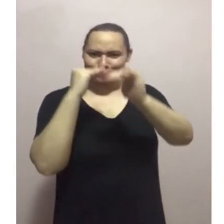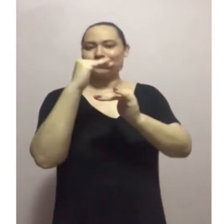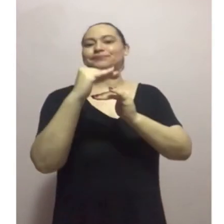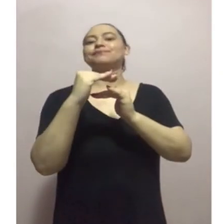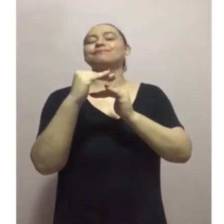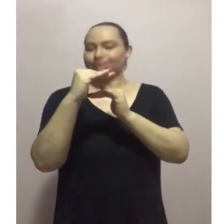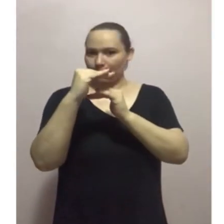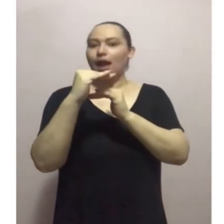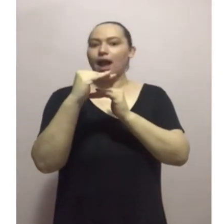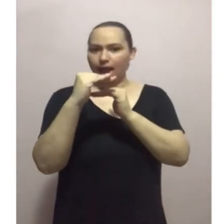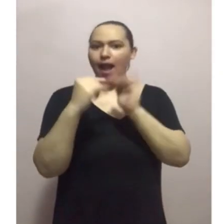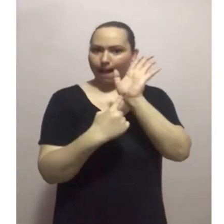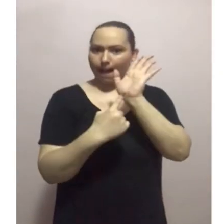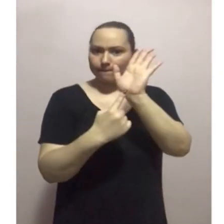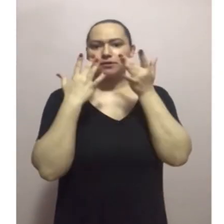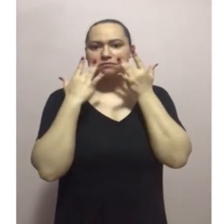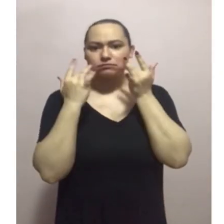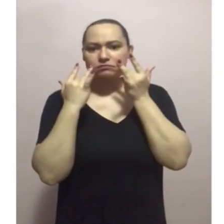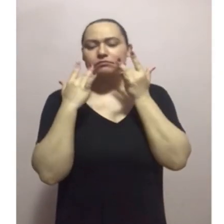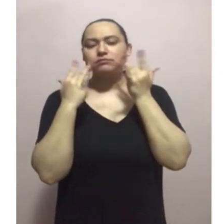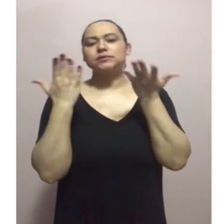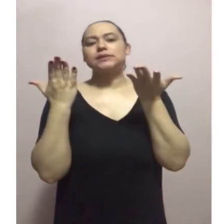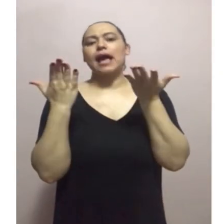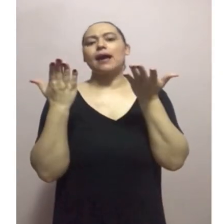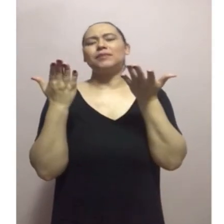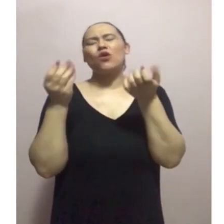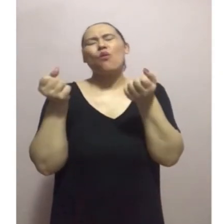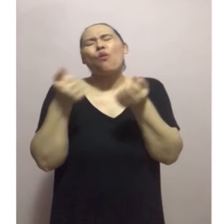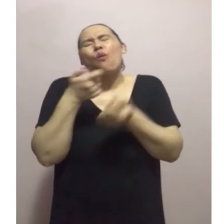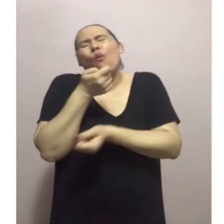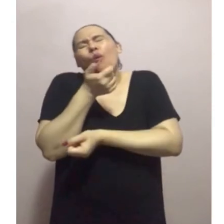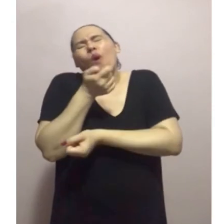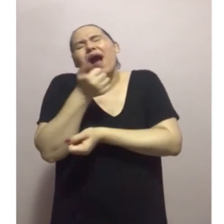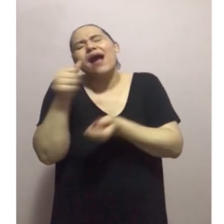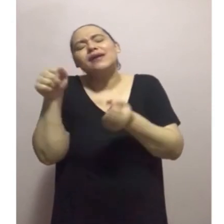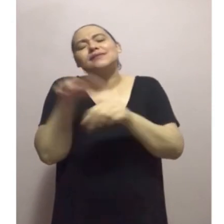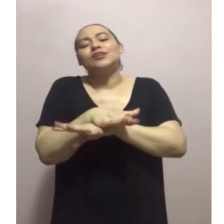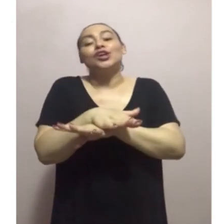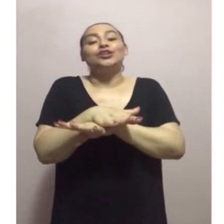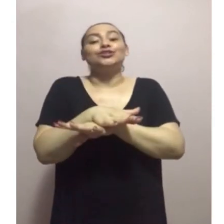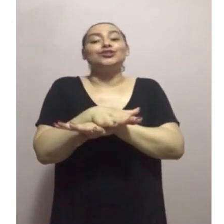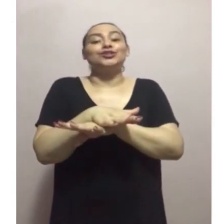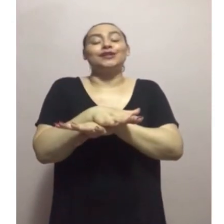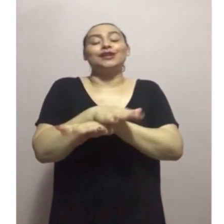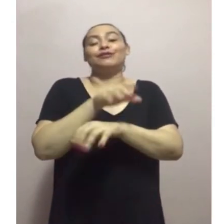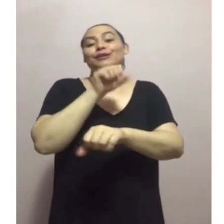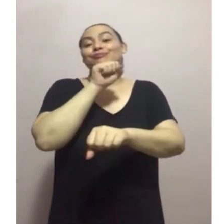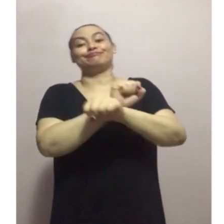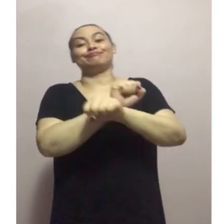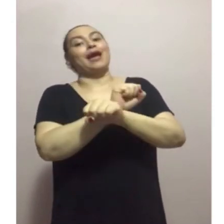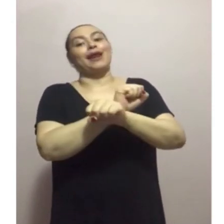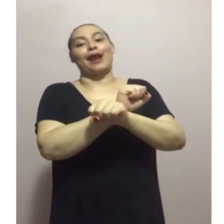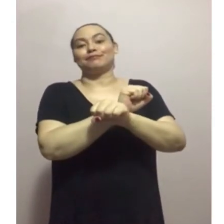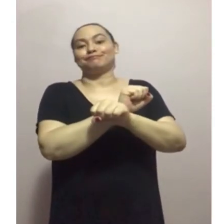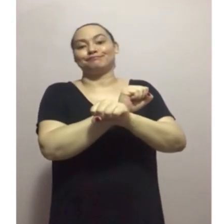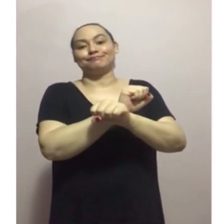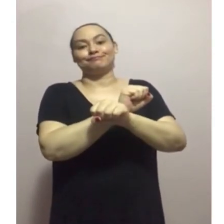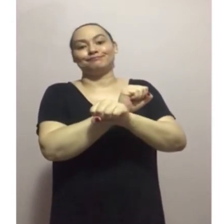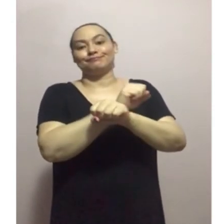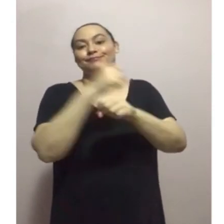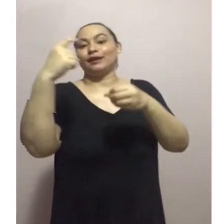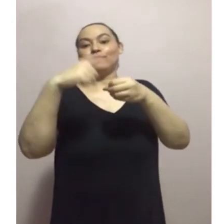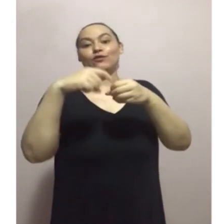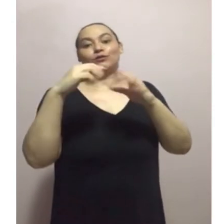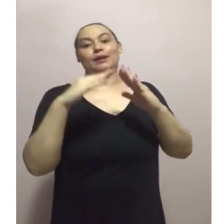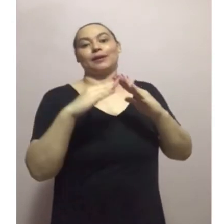nascer. No processo. No final do processo, a gente interrompeu, né? Foi para casa.